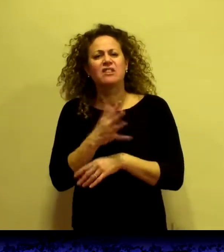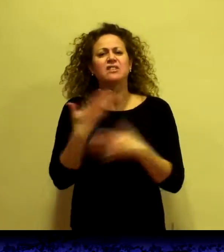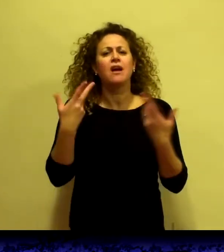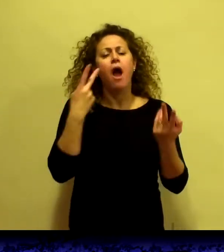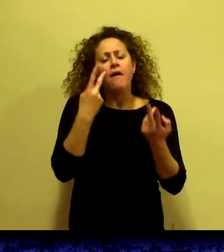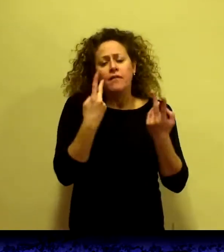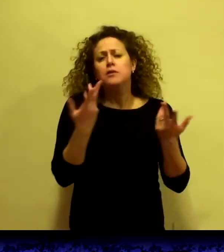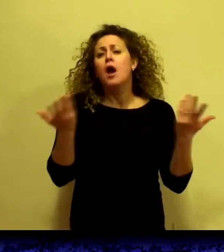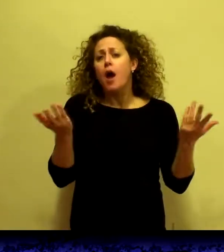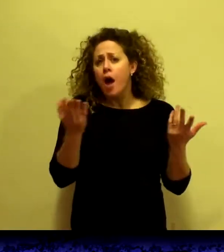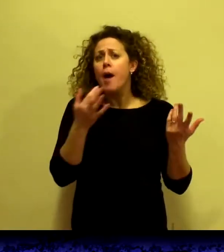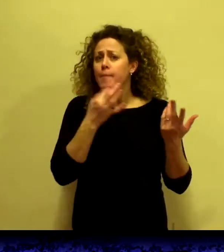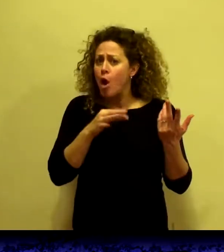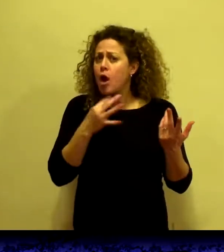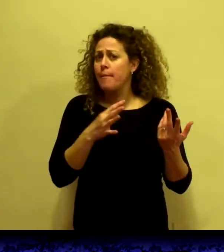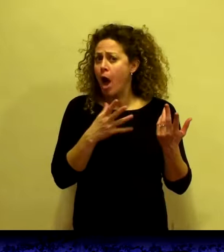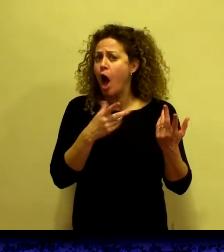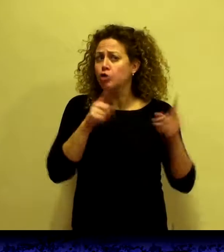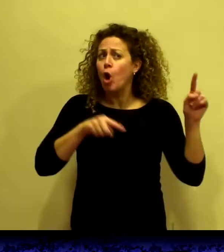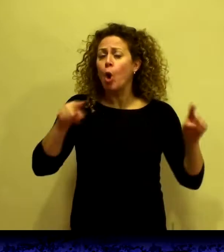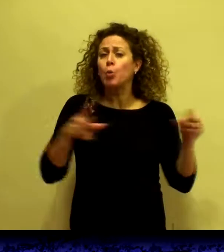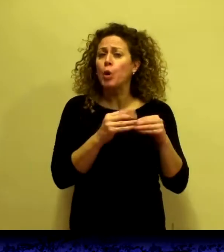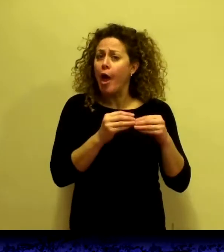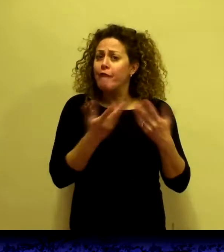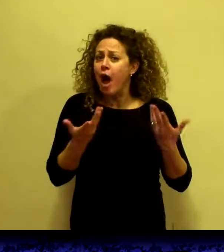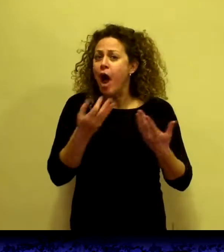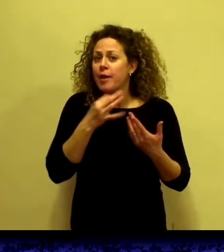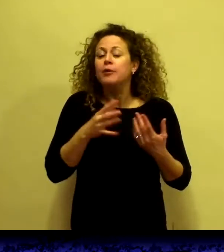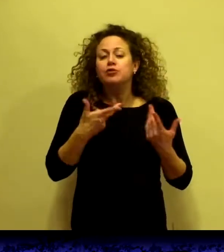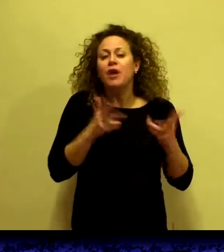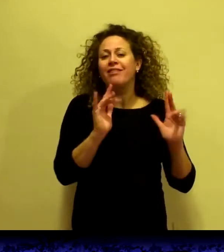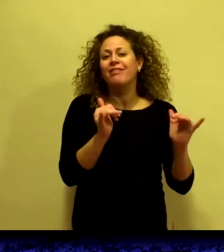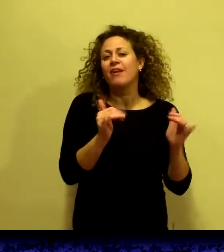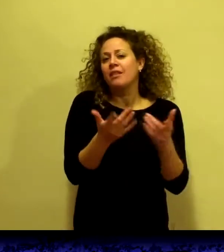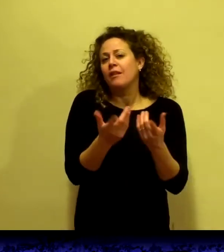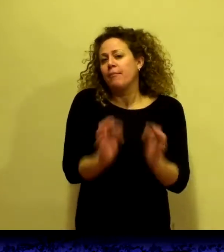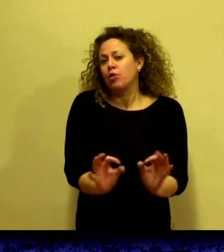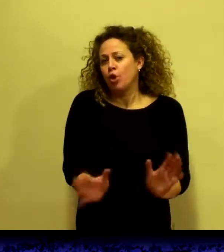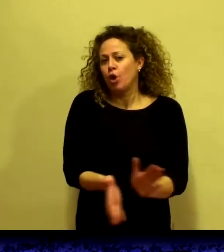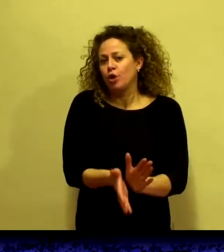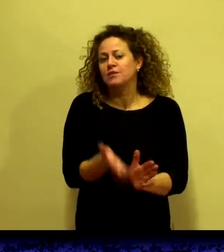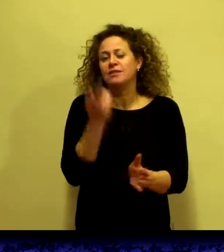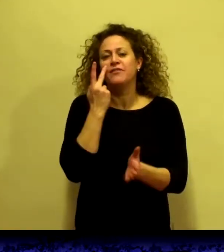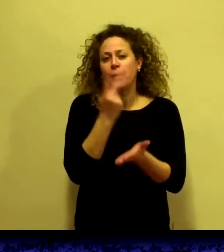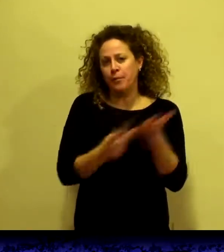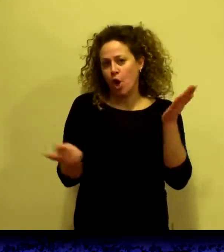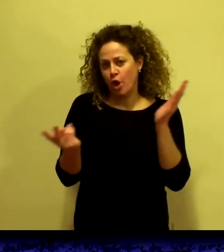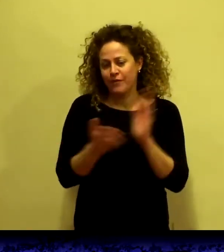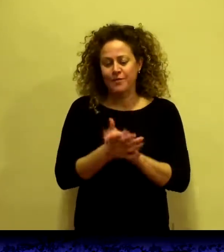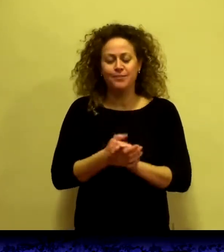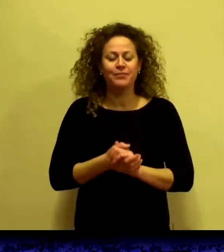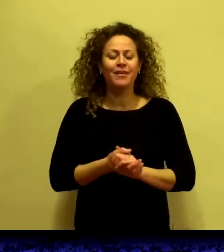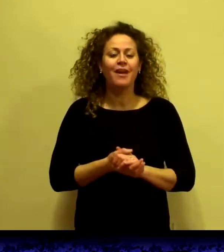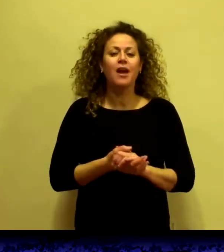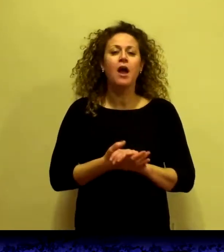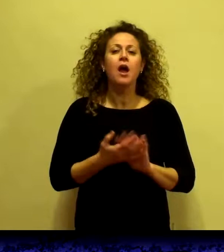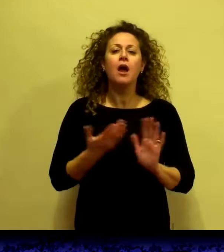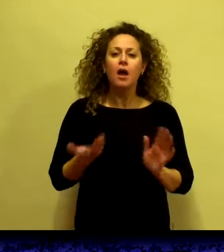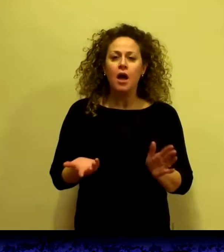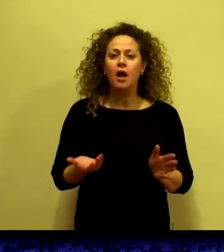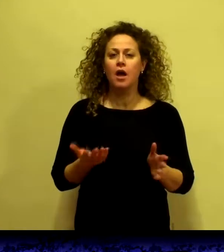fa, però... Che pazzi. Chi si diverte anche così. Ma ecco.